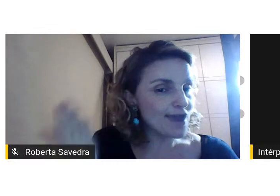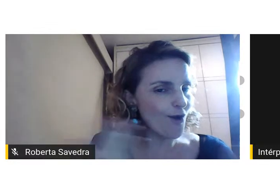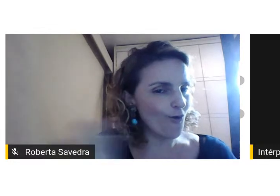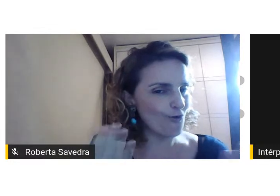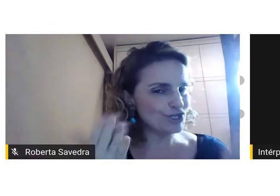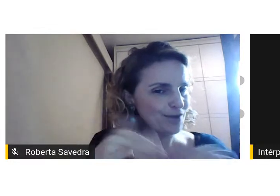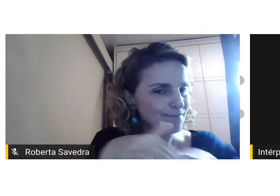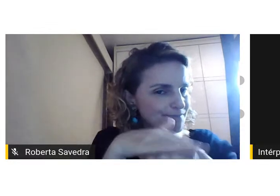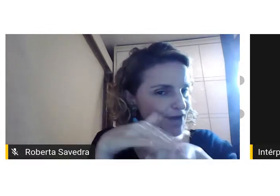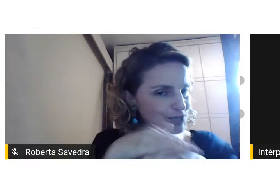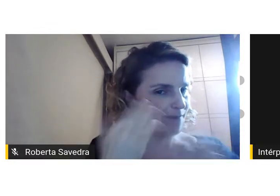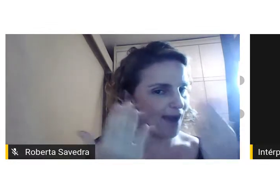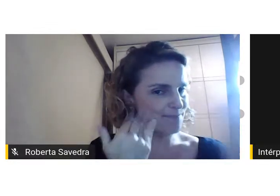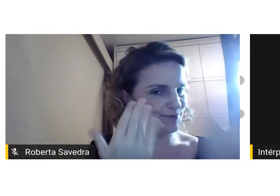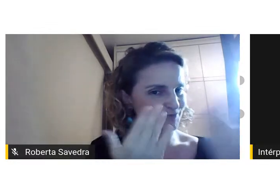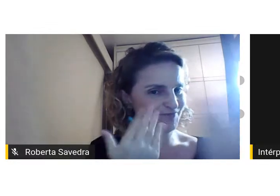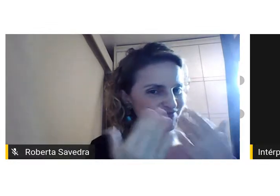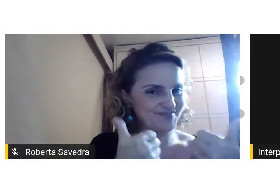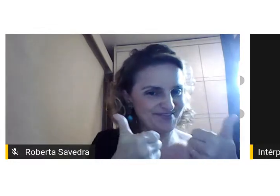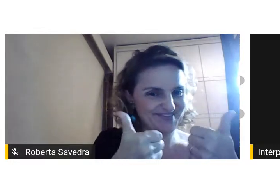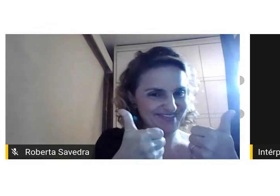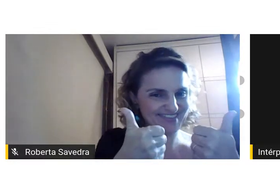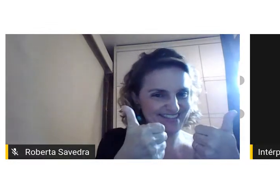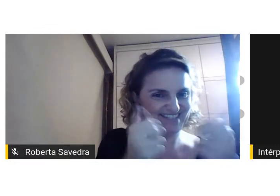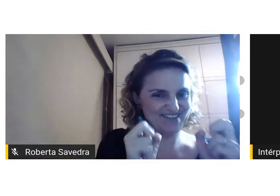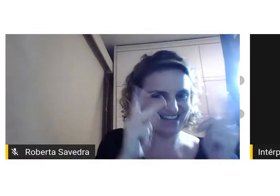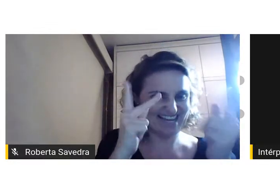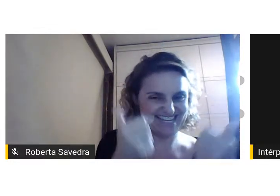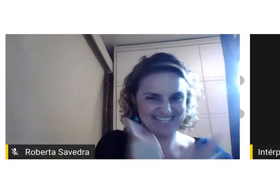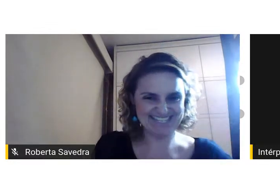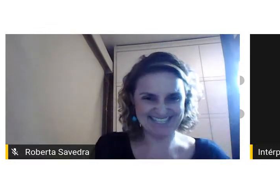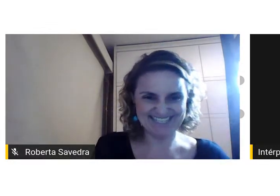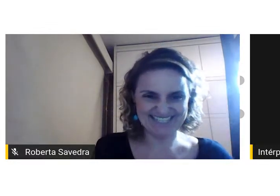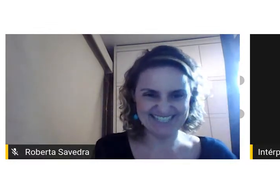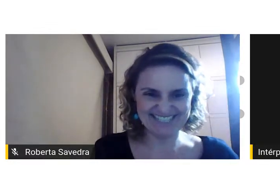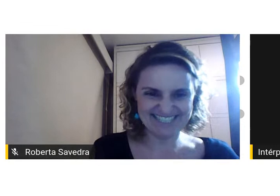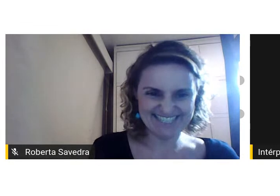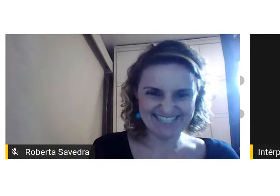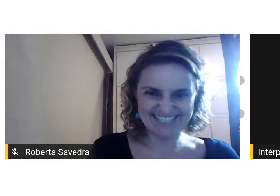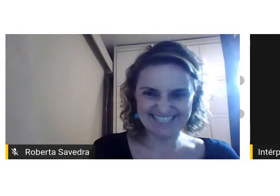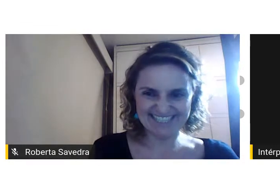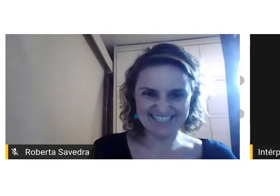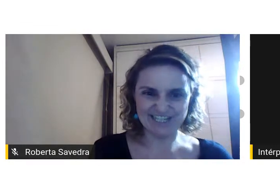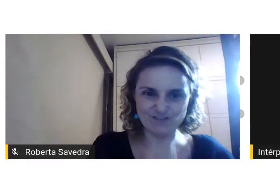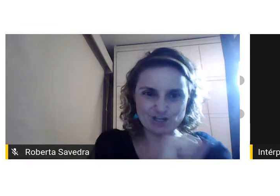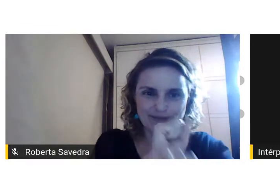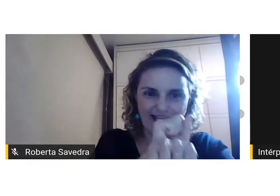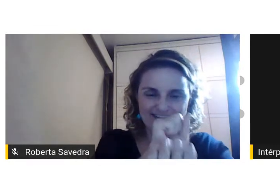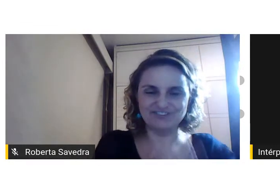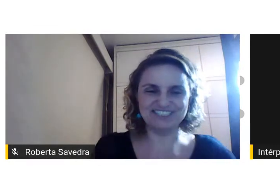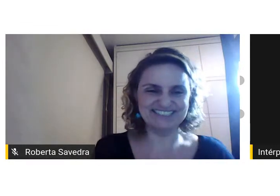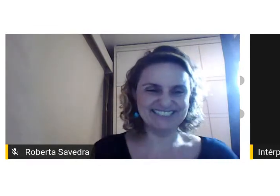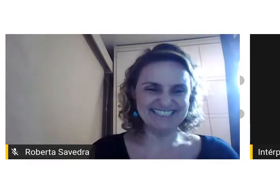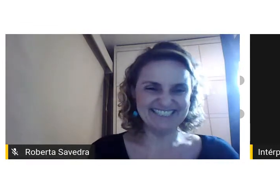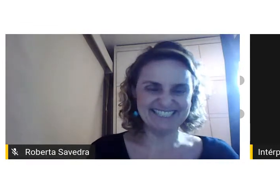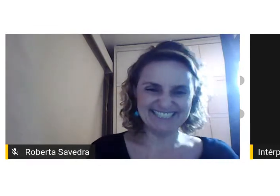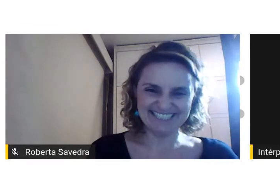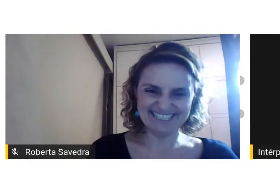algum comentário eu quero saber hoje e aproveita para conversar com você tá bom